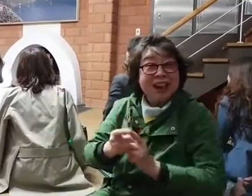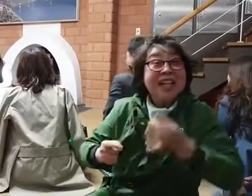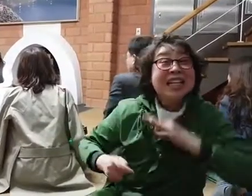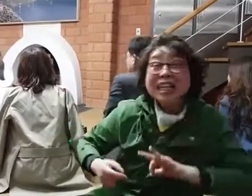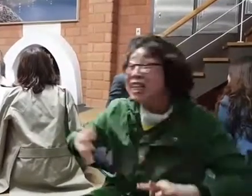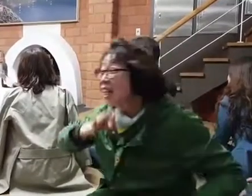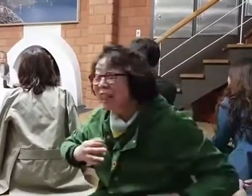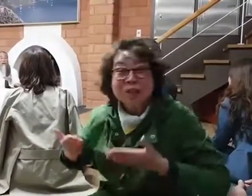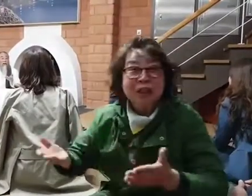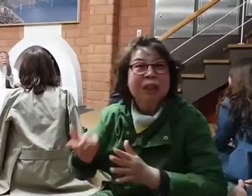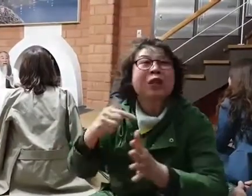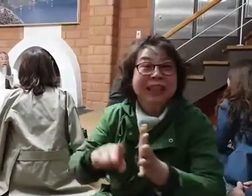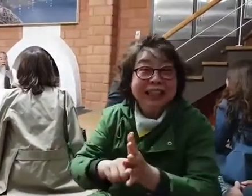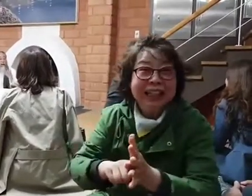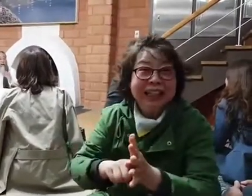많다.